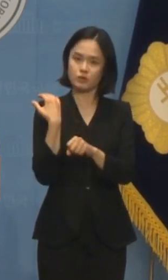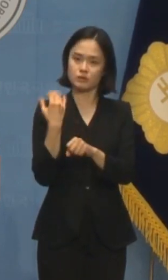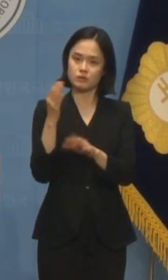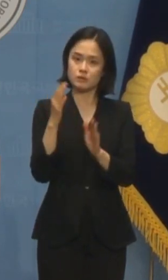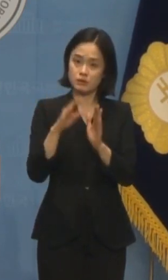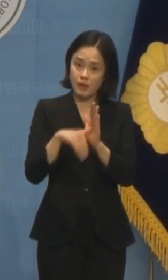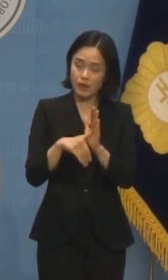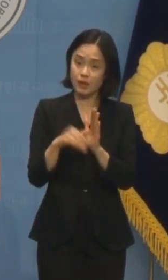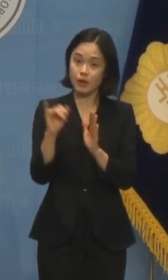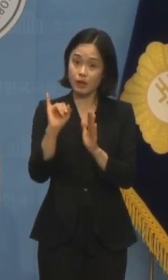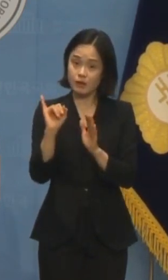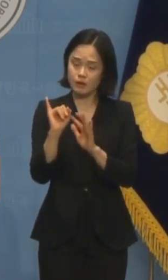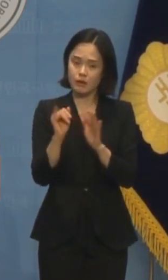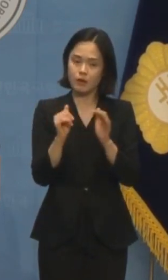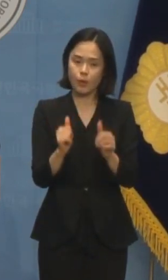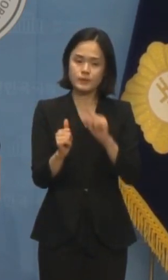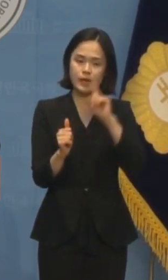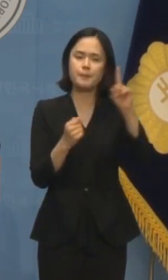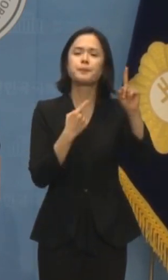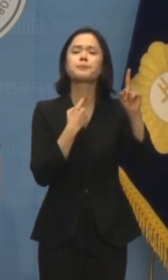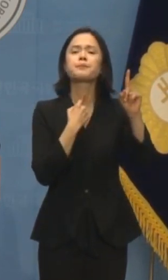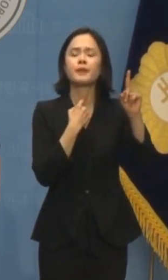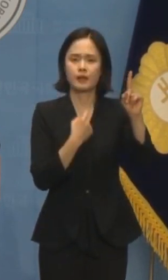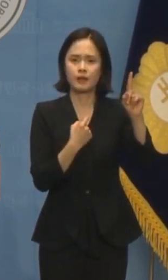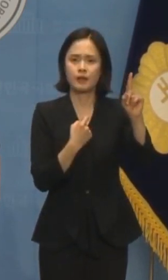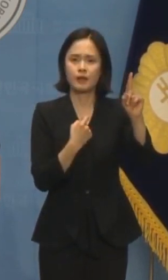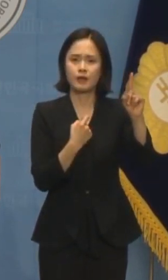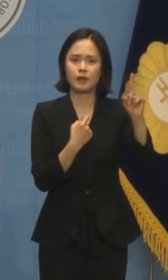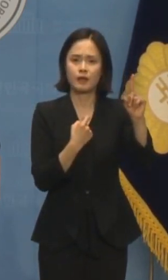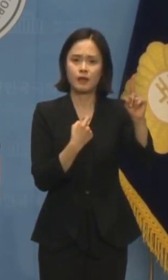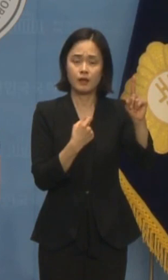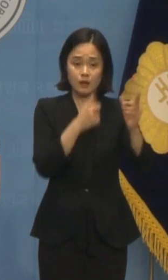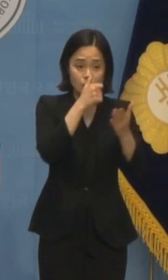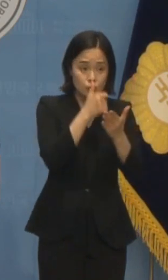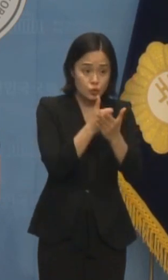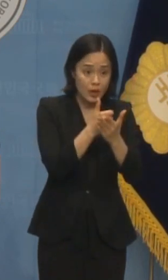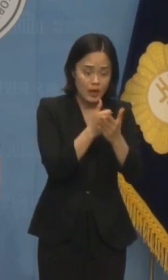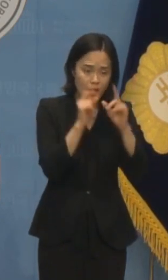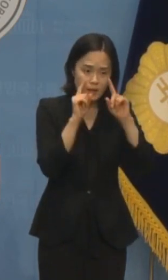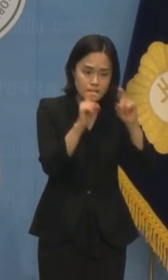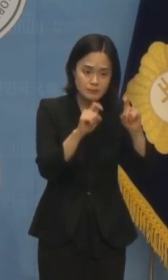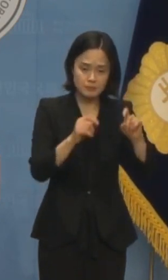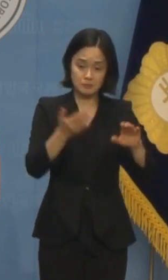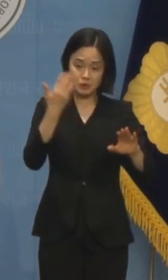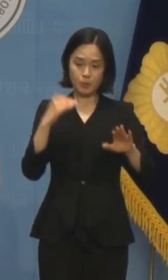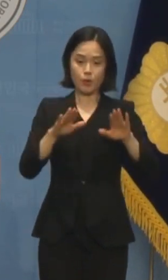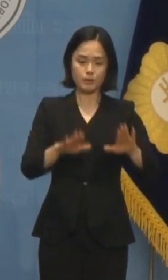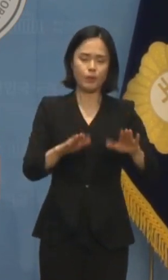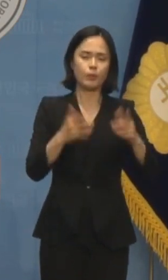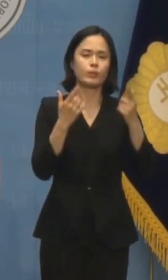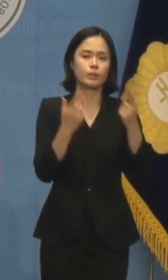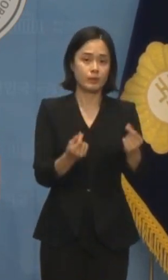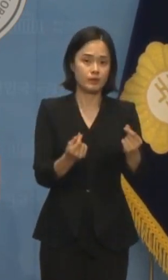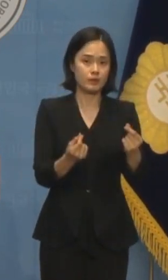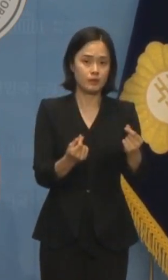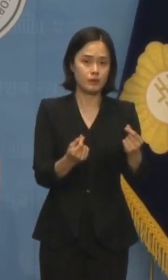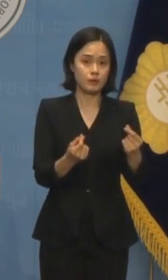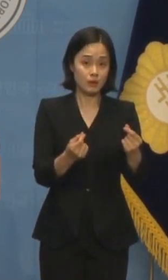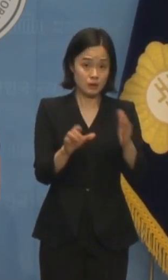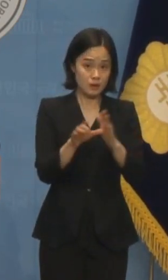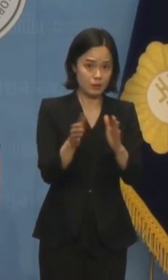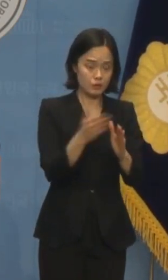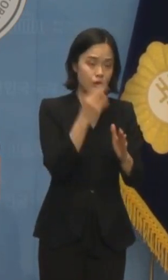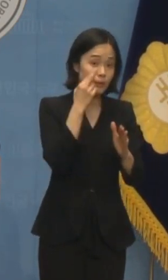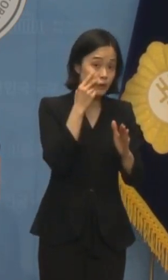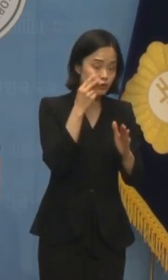혐의였고 이후 10년간 미국 정부는 수미 테리를 도감청해봤습니다.